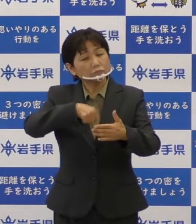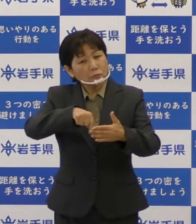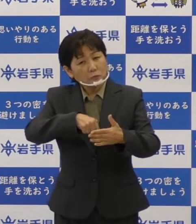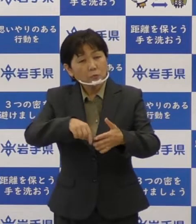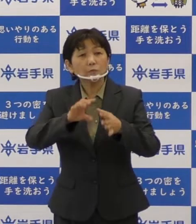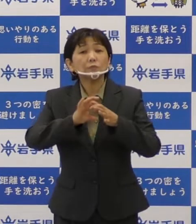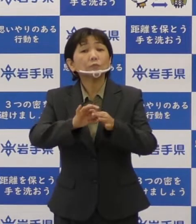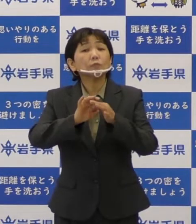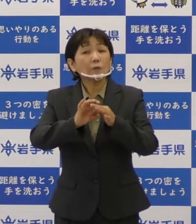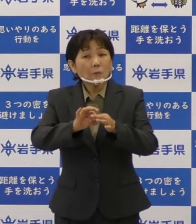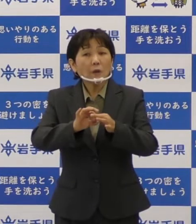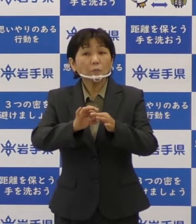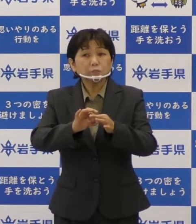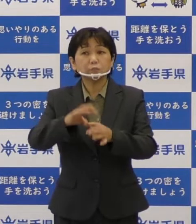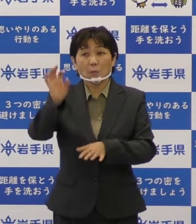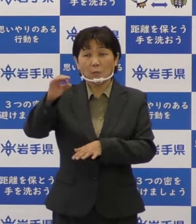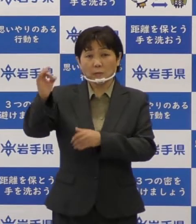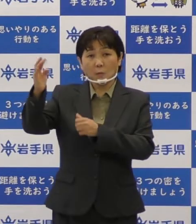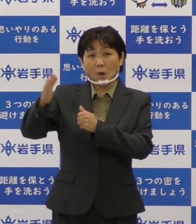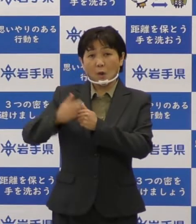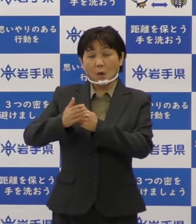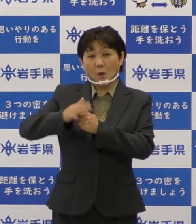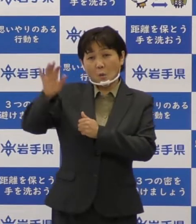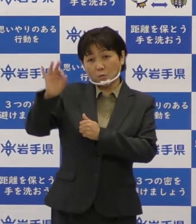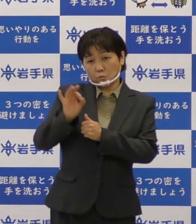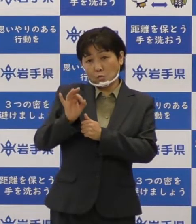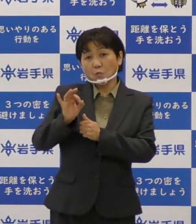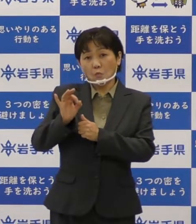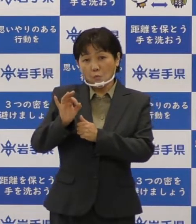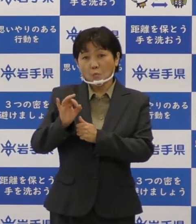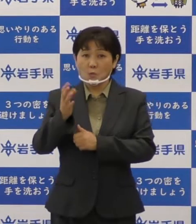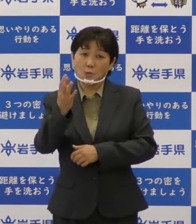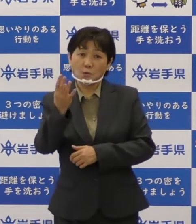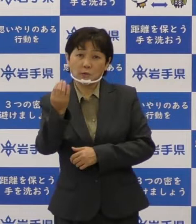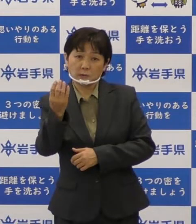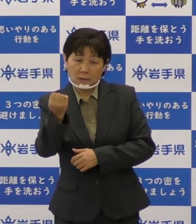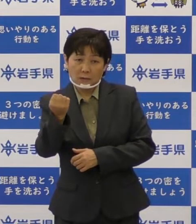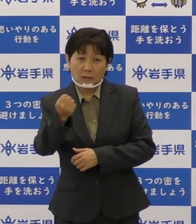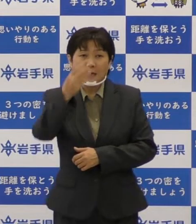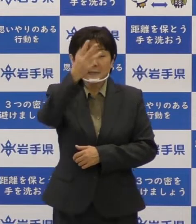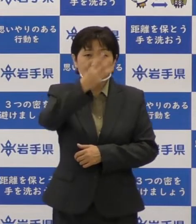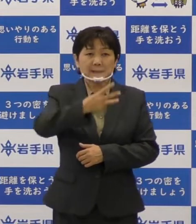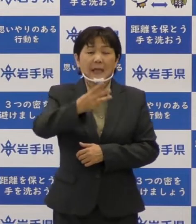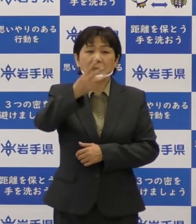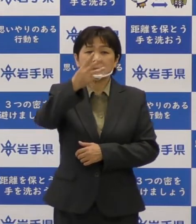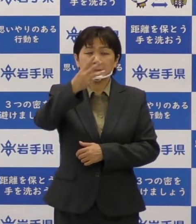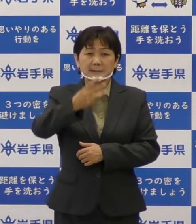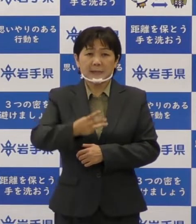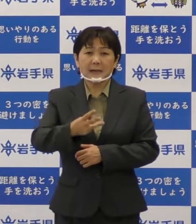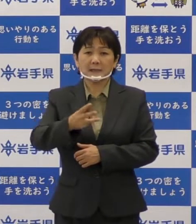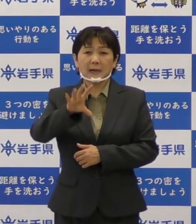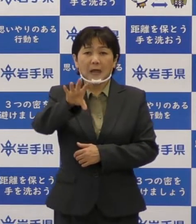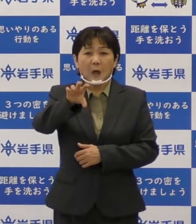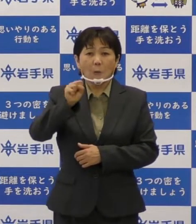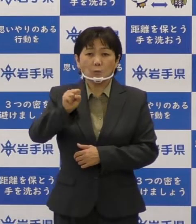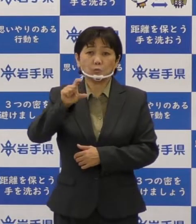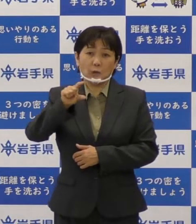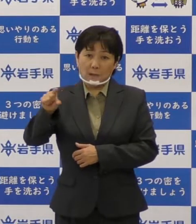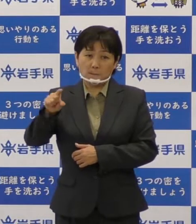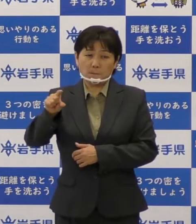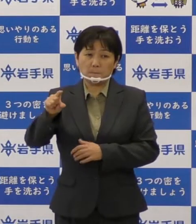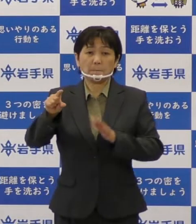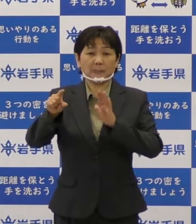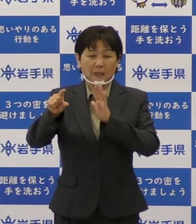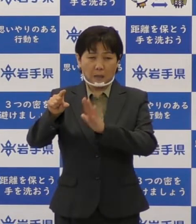補助する方針で、まあ、都が行く作業で新しい資料を発表しています。国に関しての保険